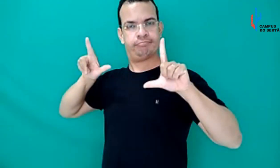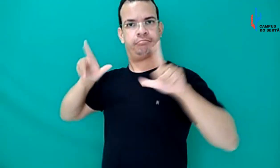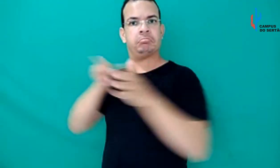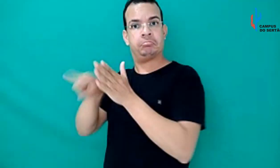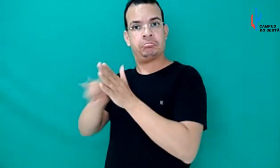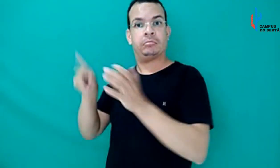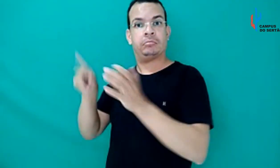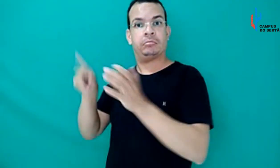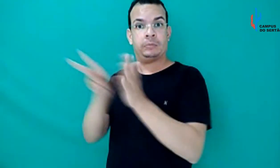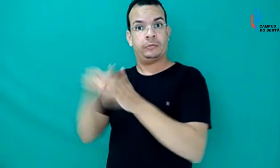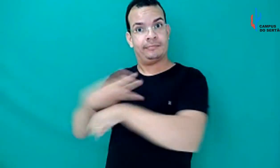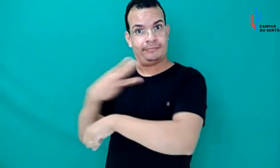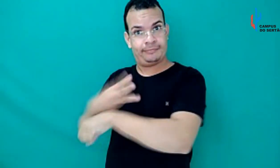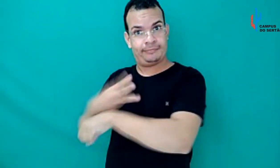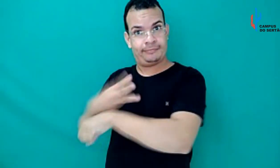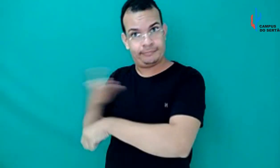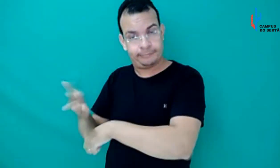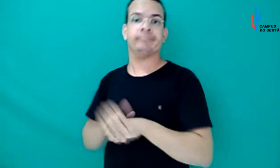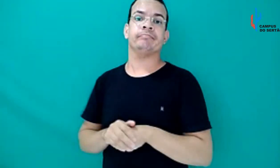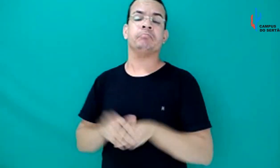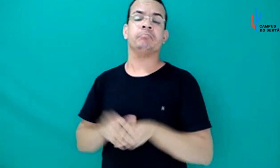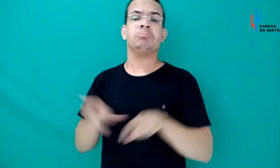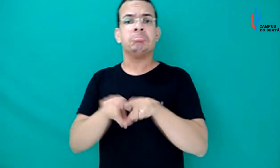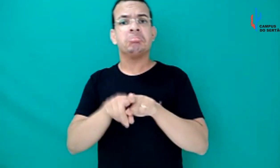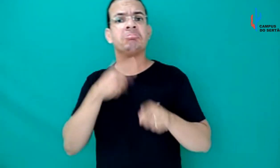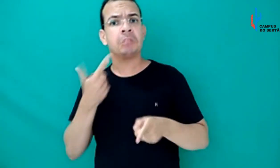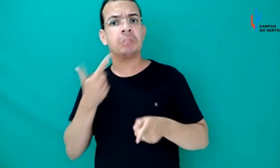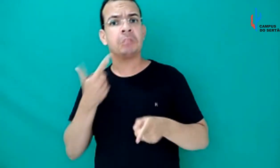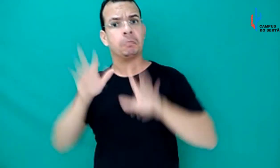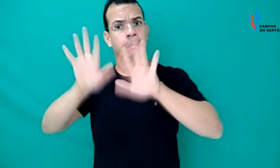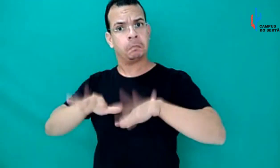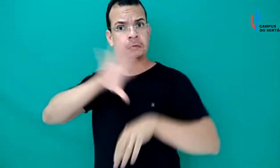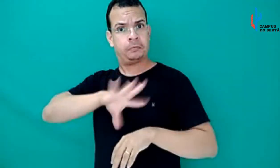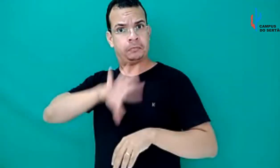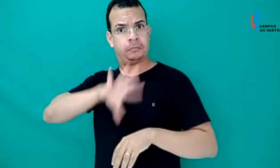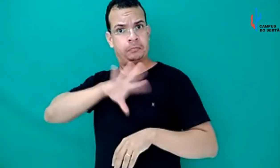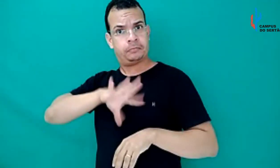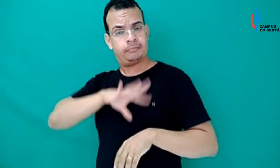Desejamos agradecer, todos receberam o link, podem postar suas dúvidas,